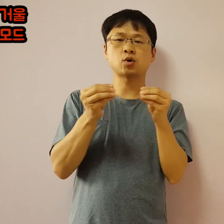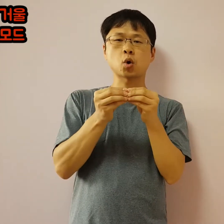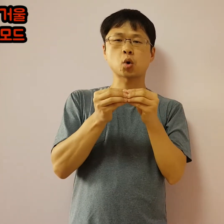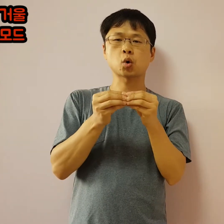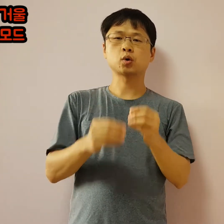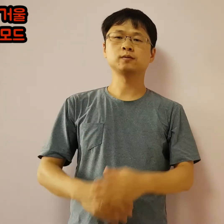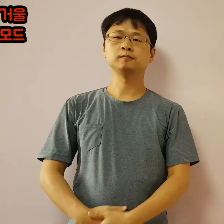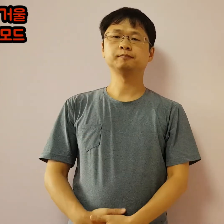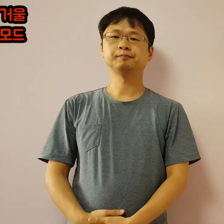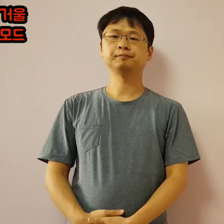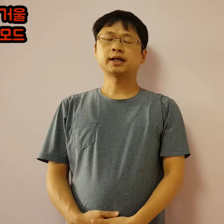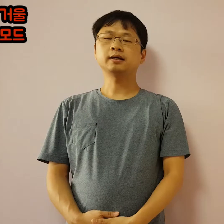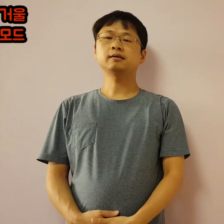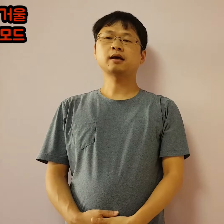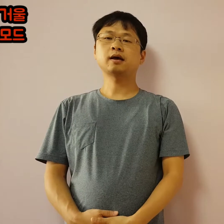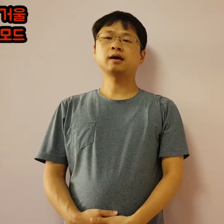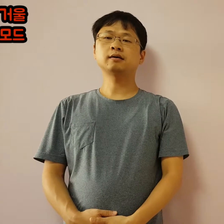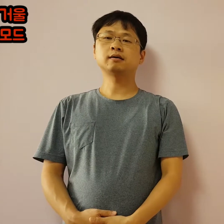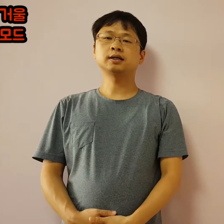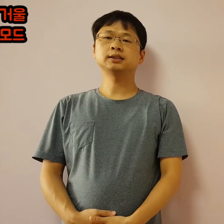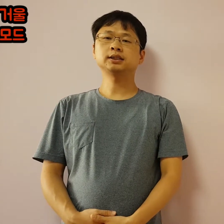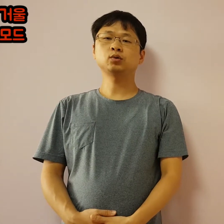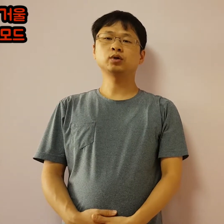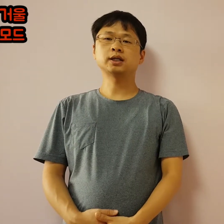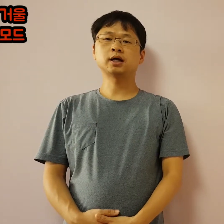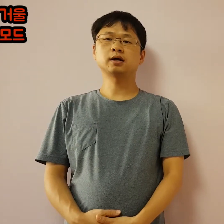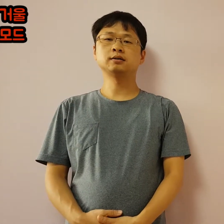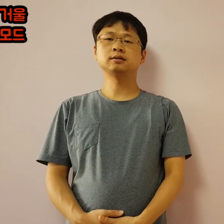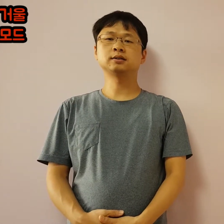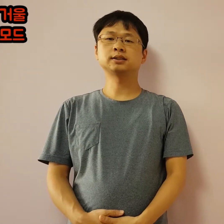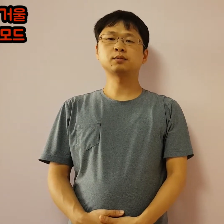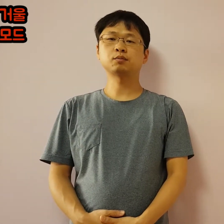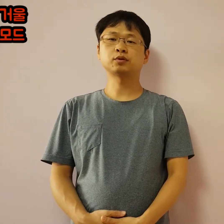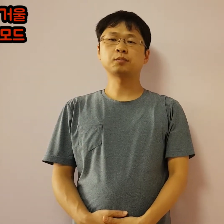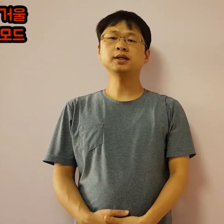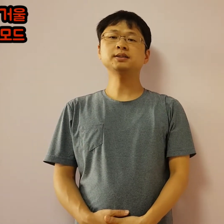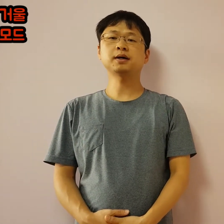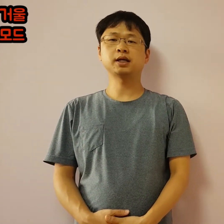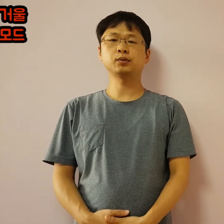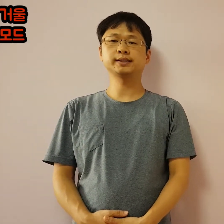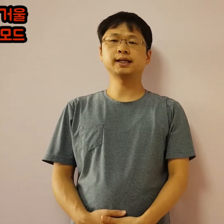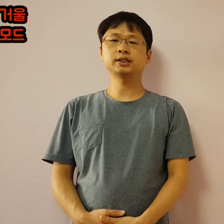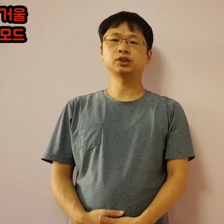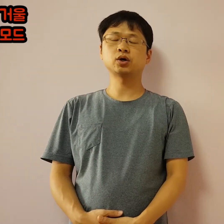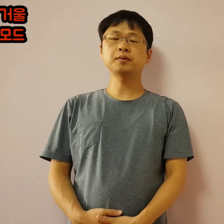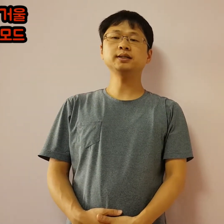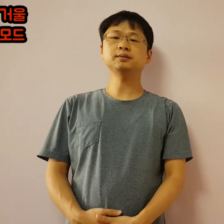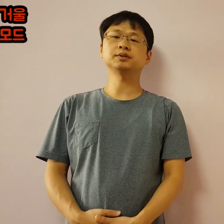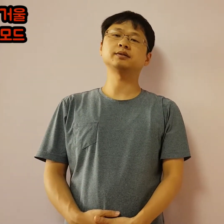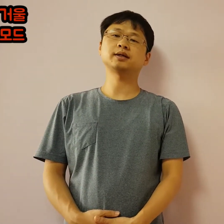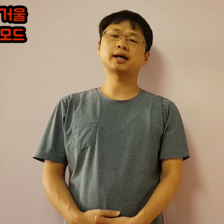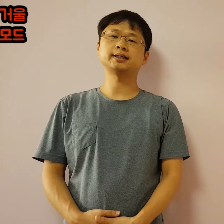희곡. 자, 이렇게 여러가지 희곡이나 글들을 쓰다 보면 또 편집할 내용이 생기죠. 편집은 어떻게